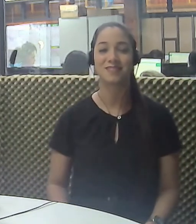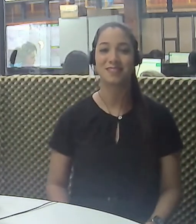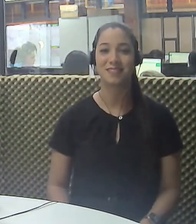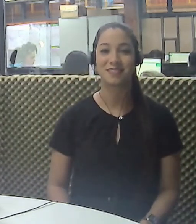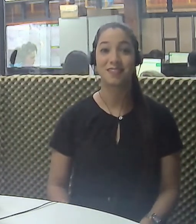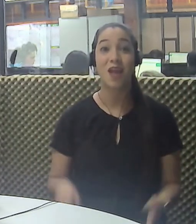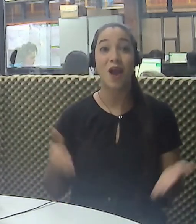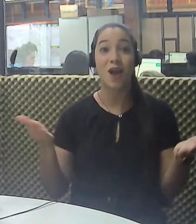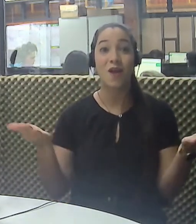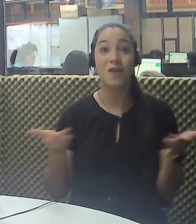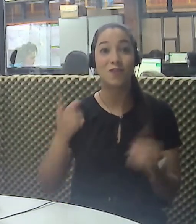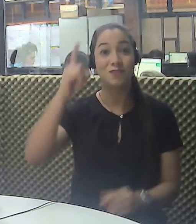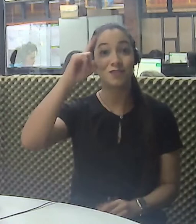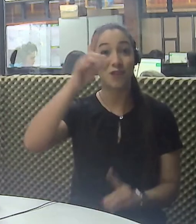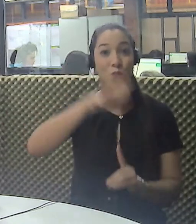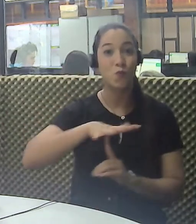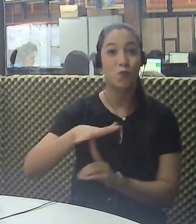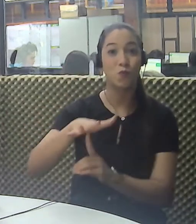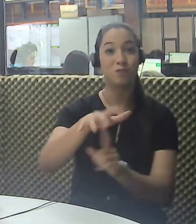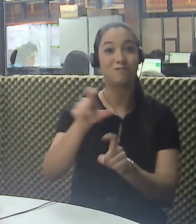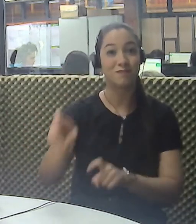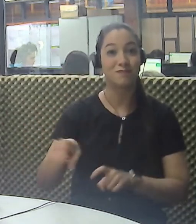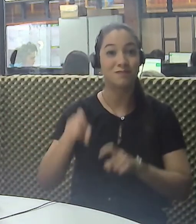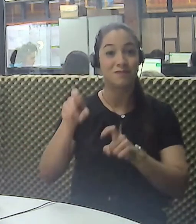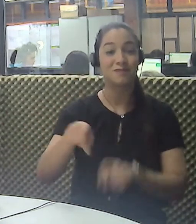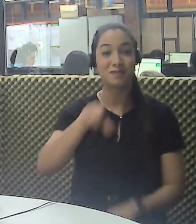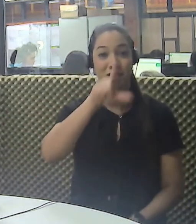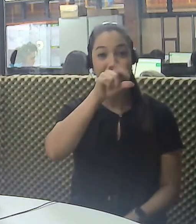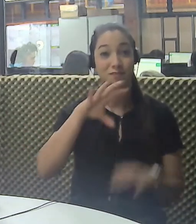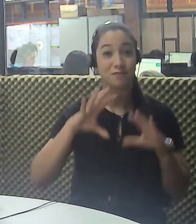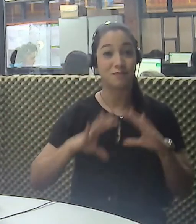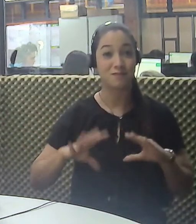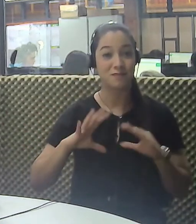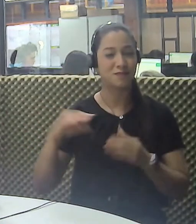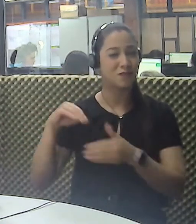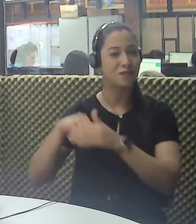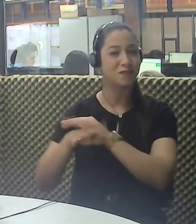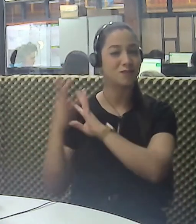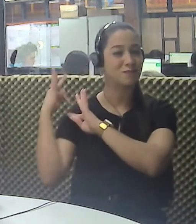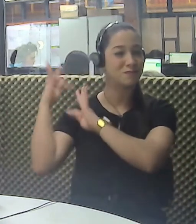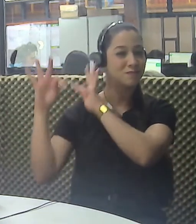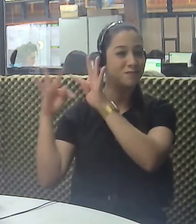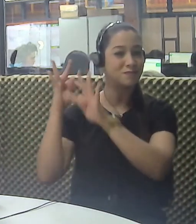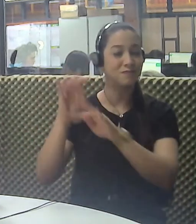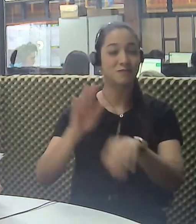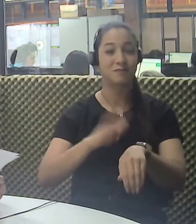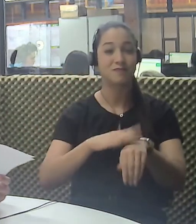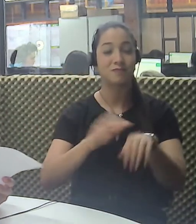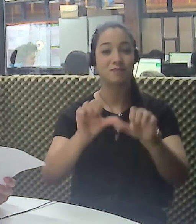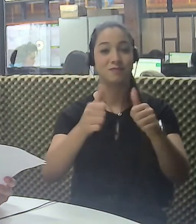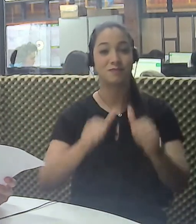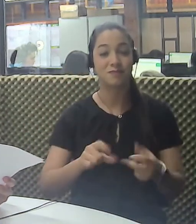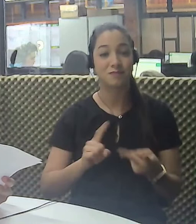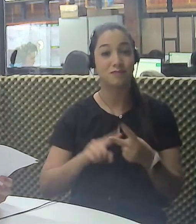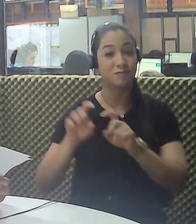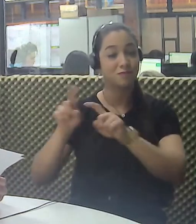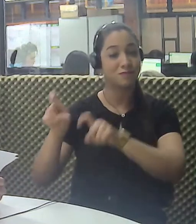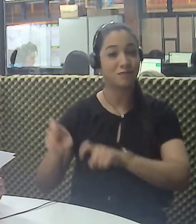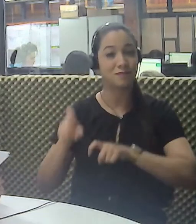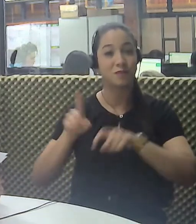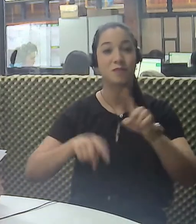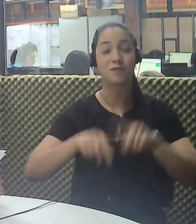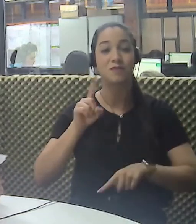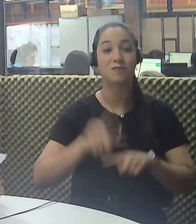notícias. E hoje é dia de feira Novo Agro no Parque do Sabiá. Tradicional, o espaço reúne artesãos e produtores rurais com